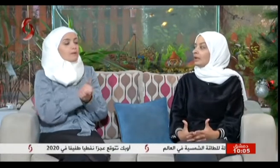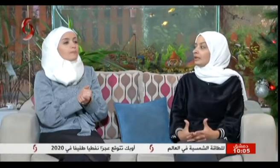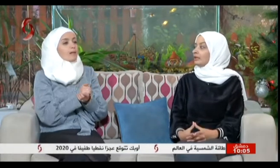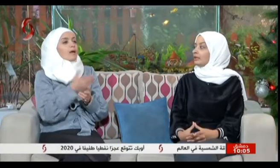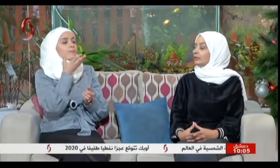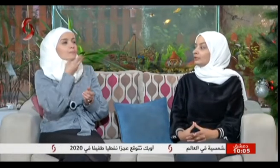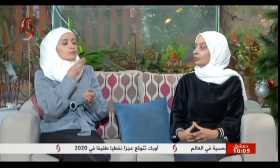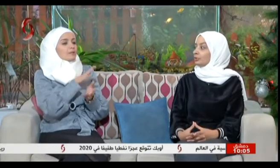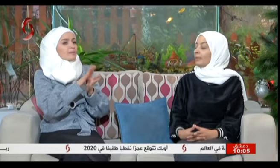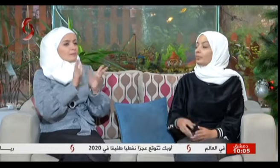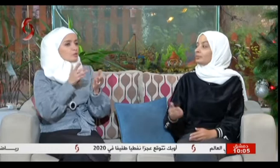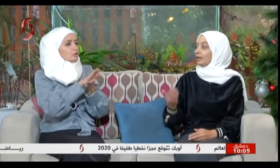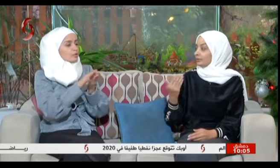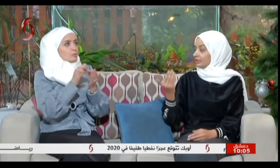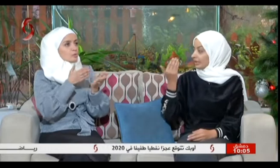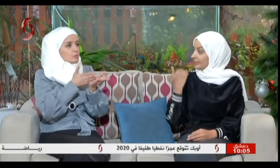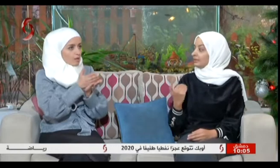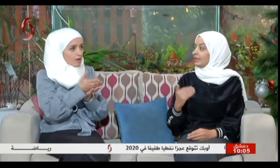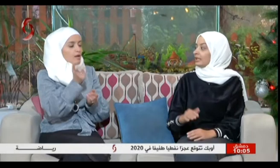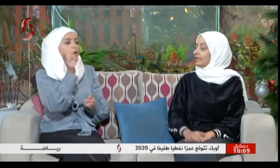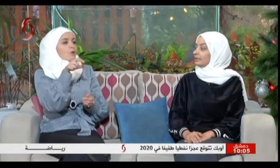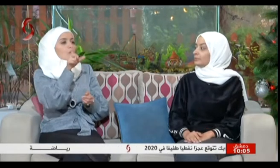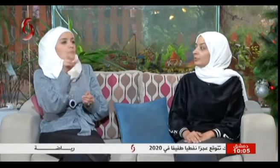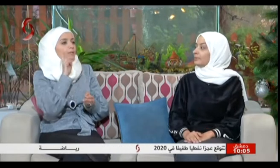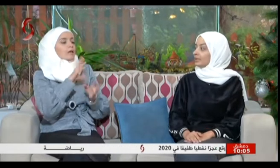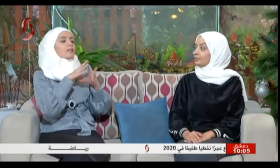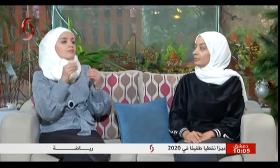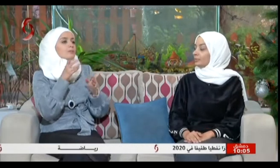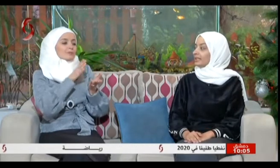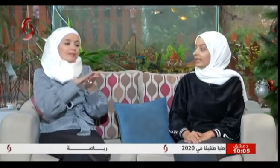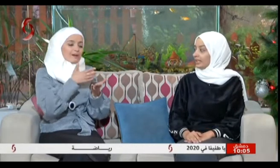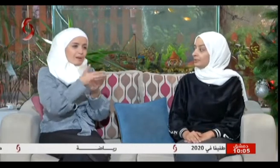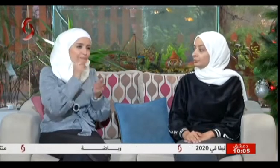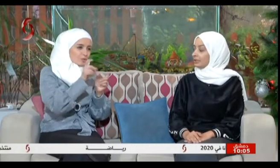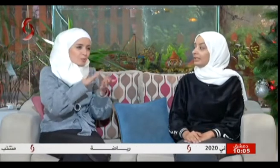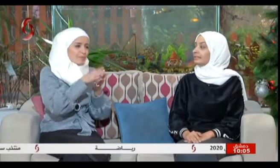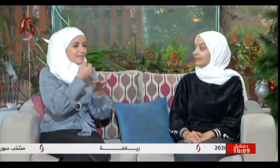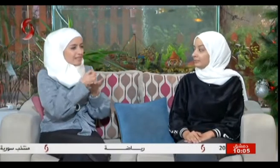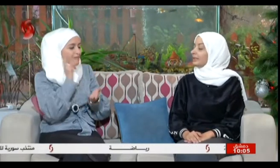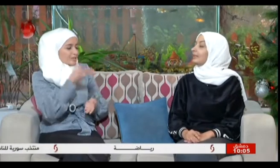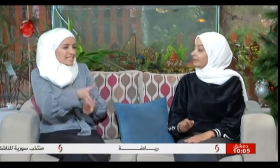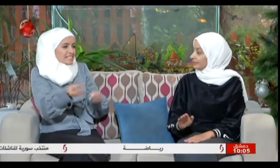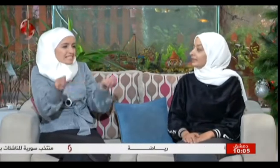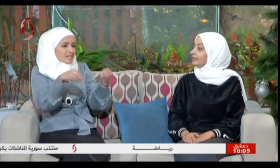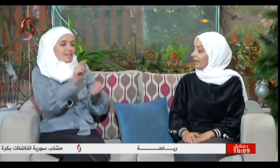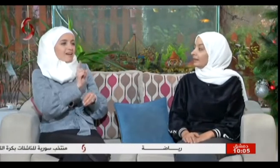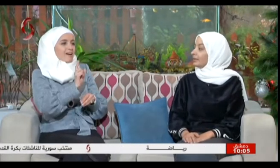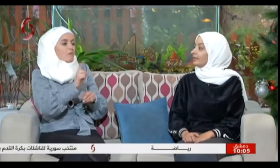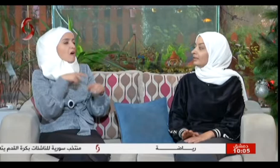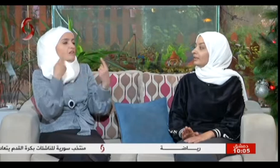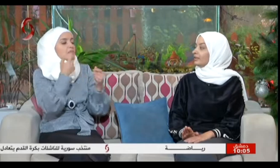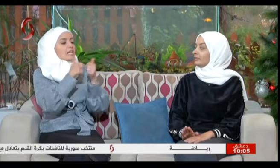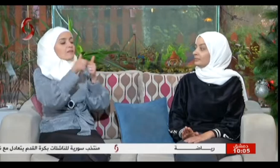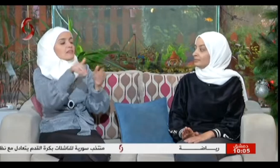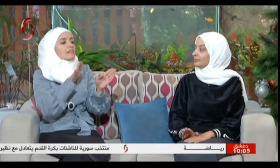يعرفوا يشتغلوا معهم، وهذا الشيء كمان كثير مهم بالكشف المبكر عن هي المشكلات كرمال نقدر